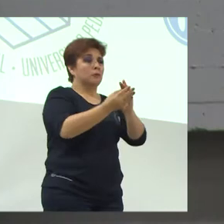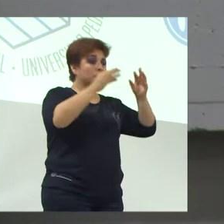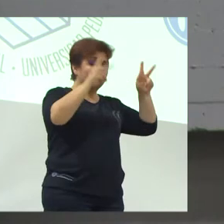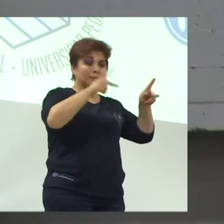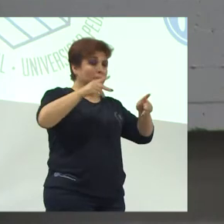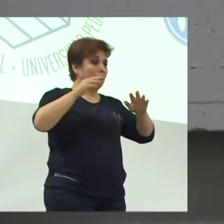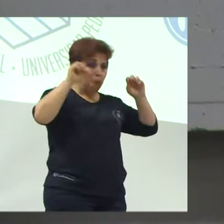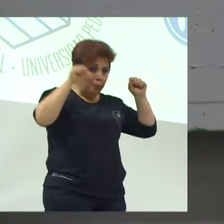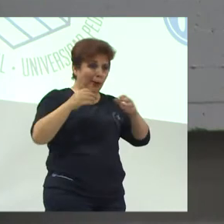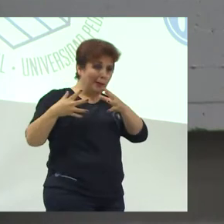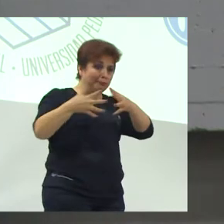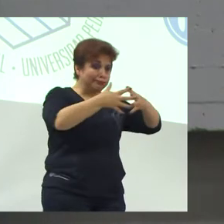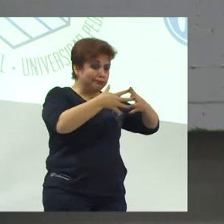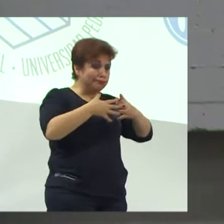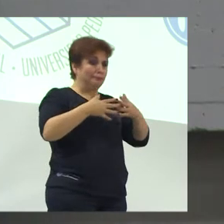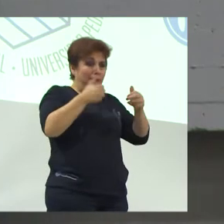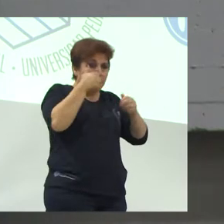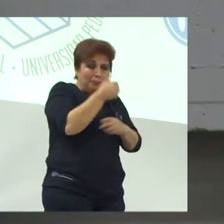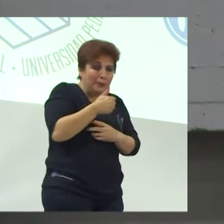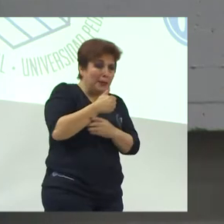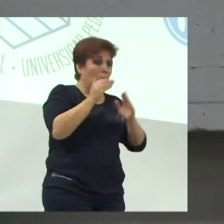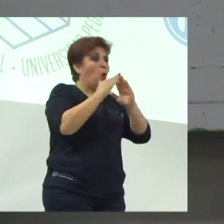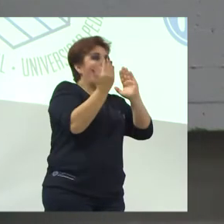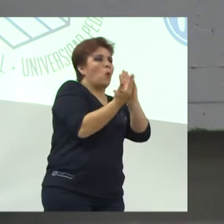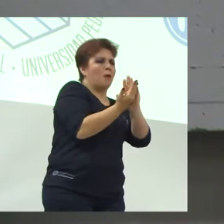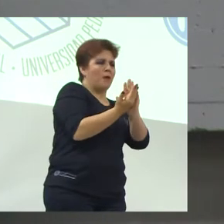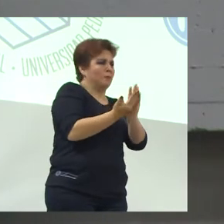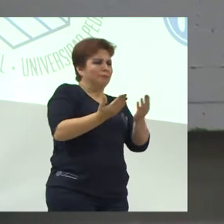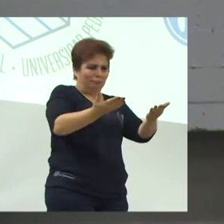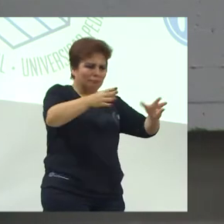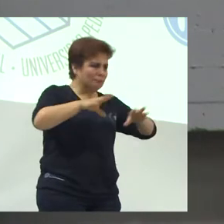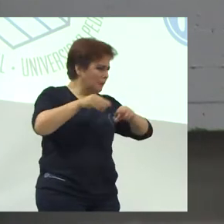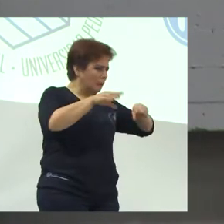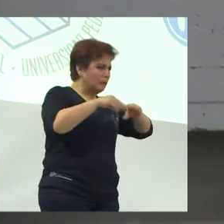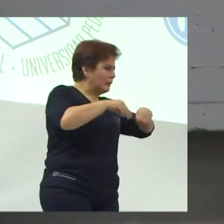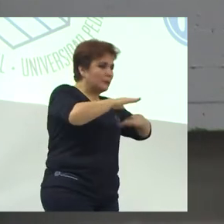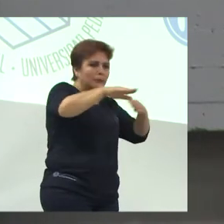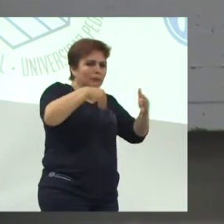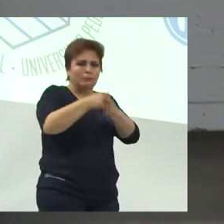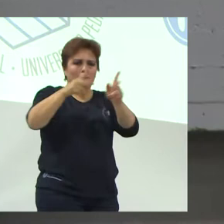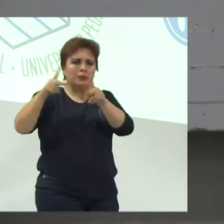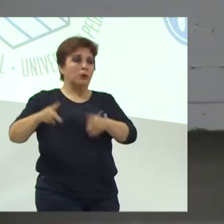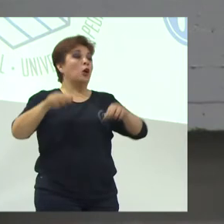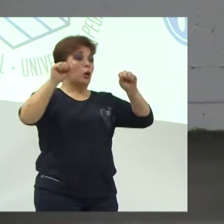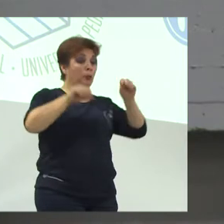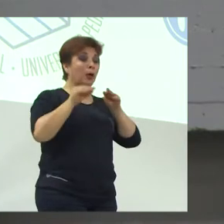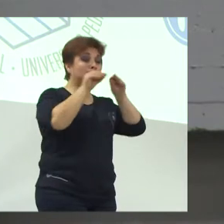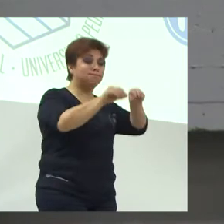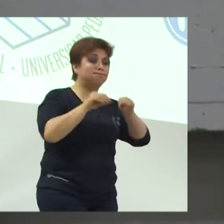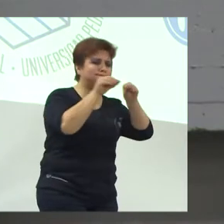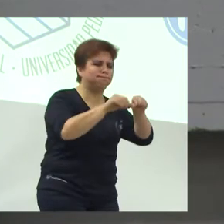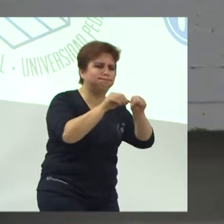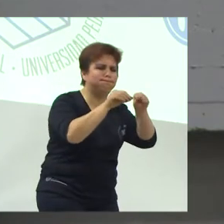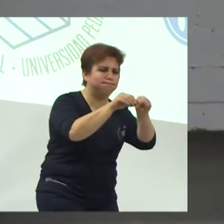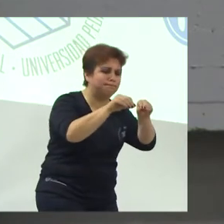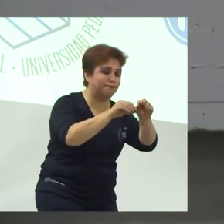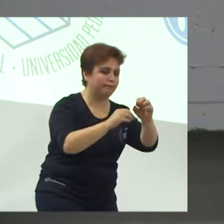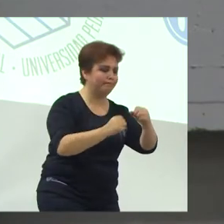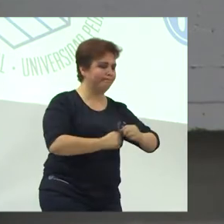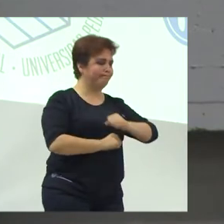y de una escuela que acoja con solidez el desarrollo educativo de personas con